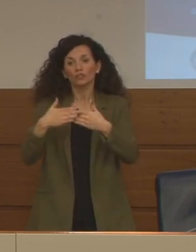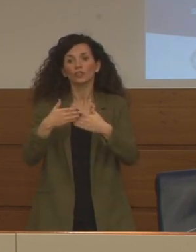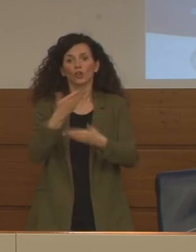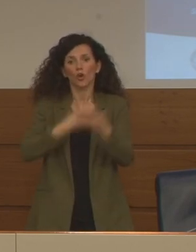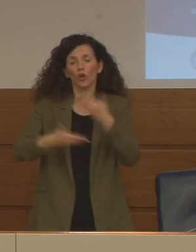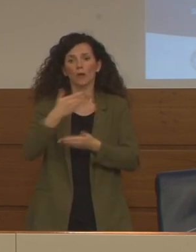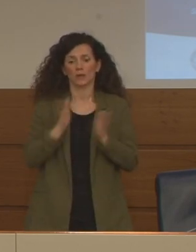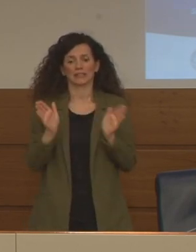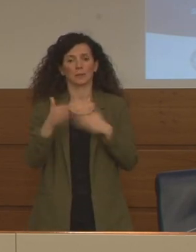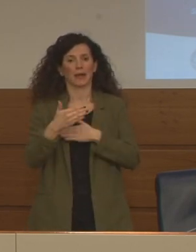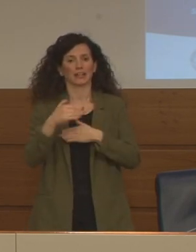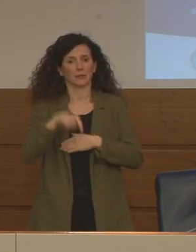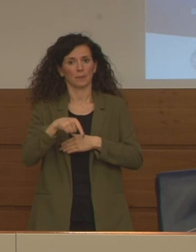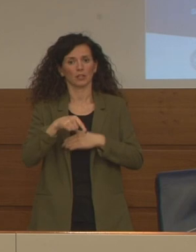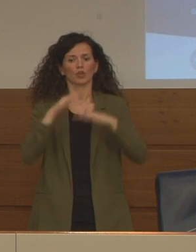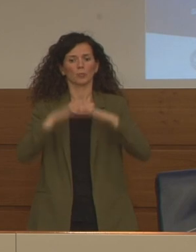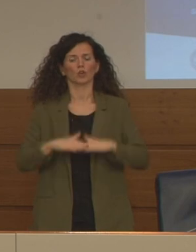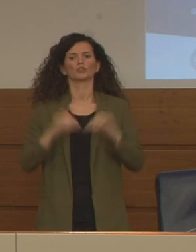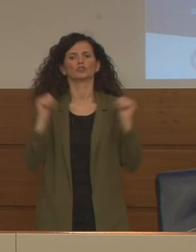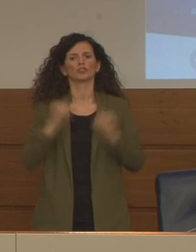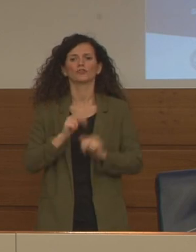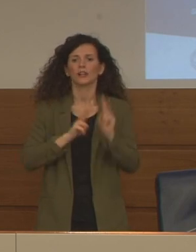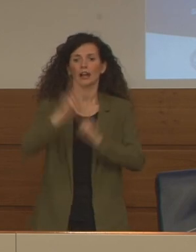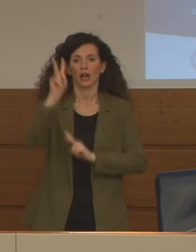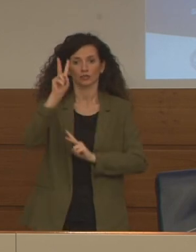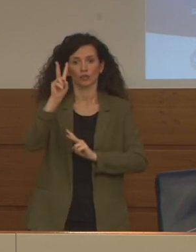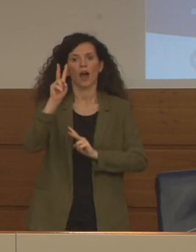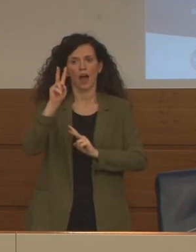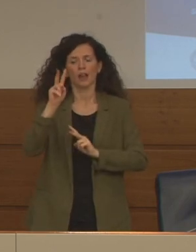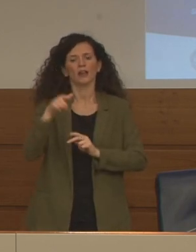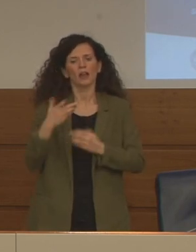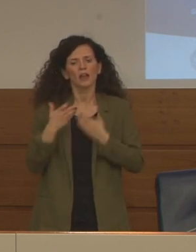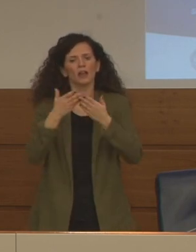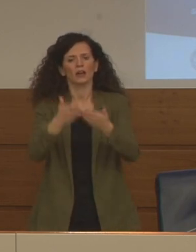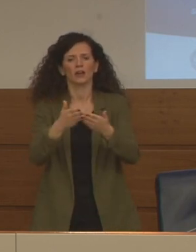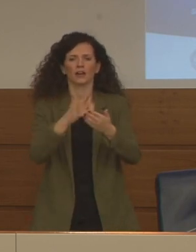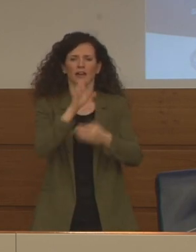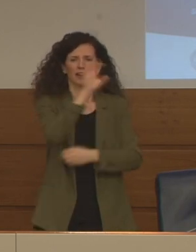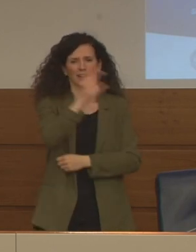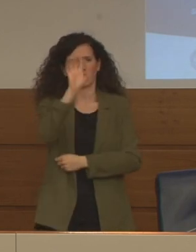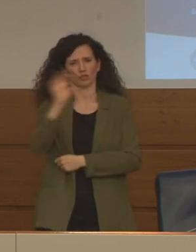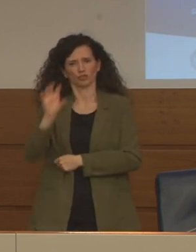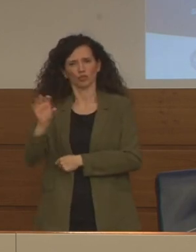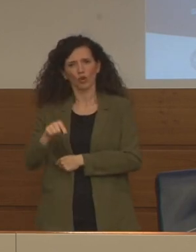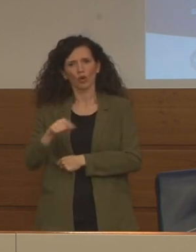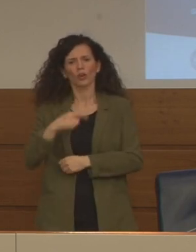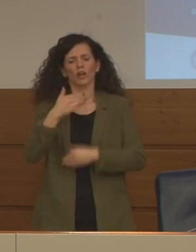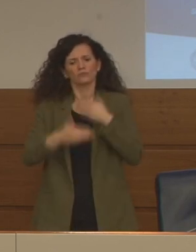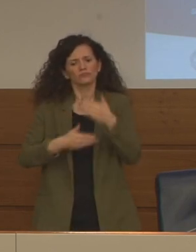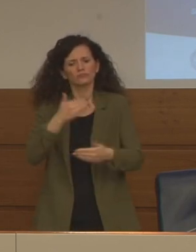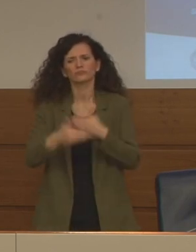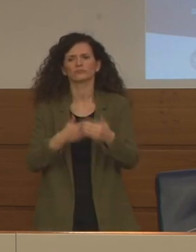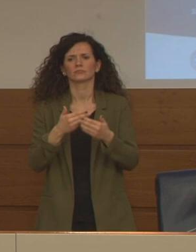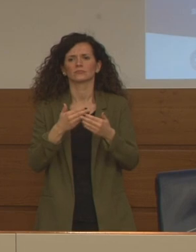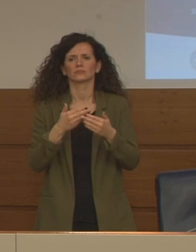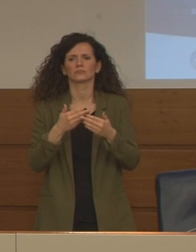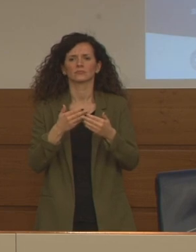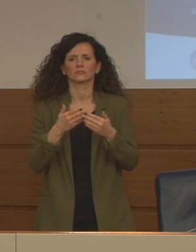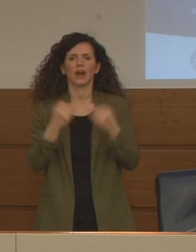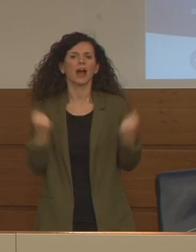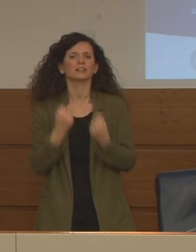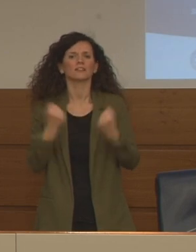servizio nazionale della protezione civile alle regioni per portare avanti l'attività di soccorso alla